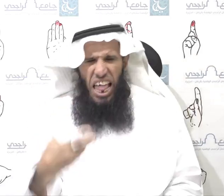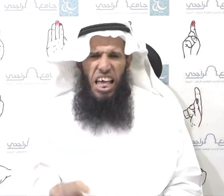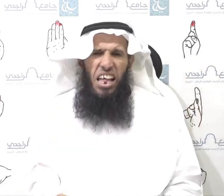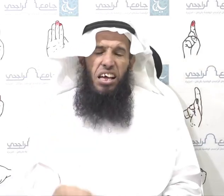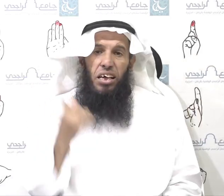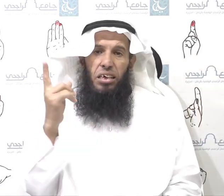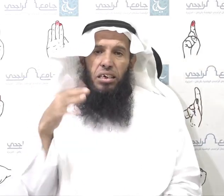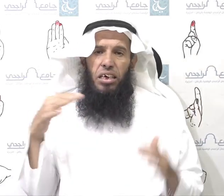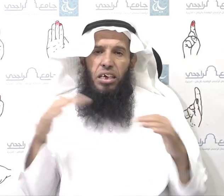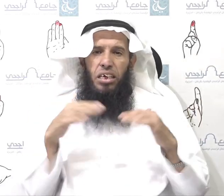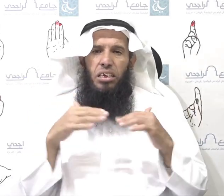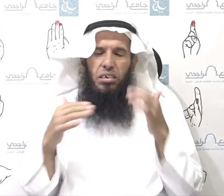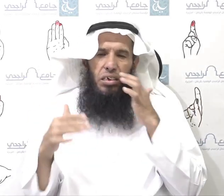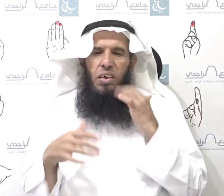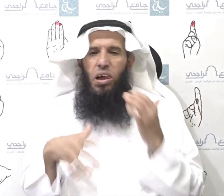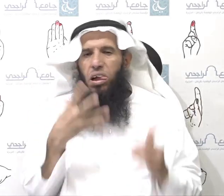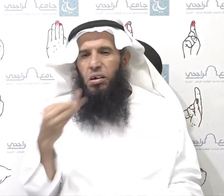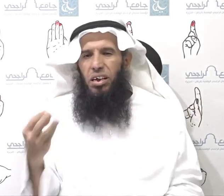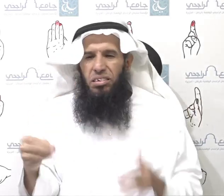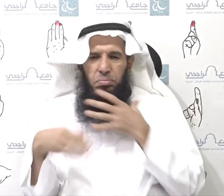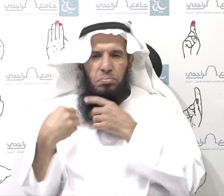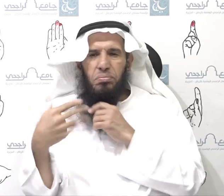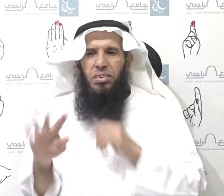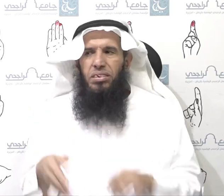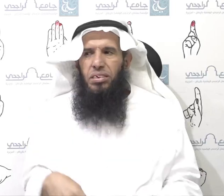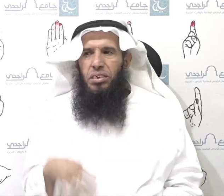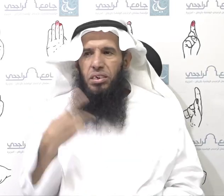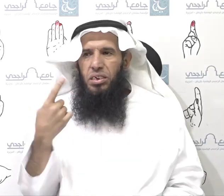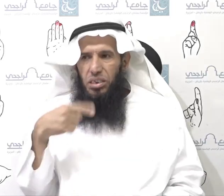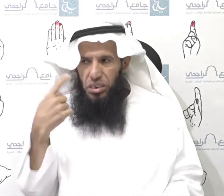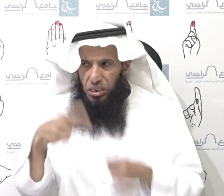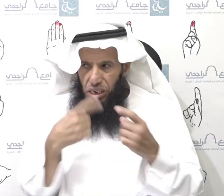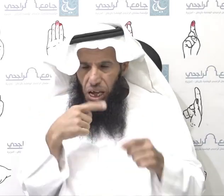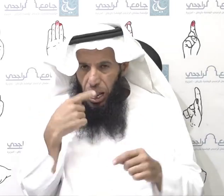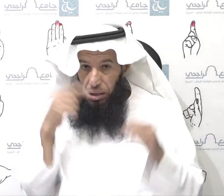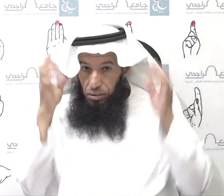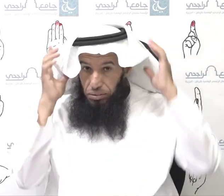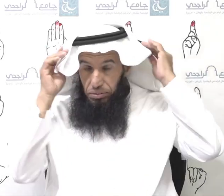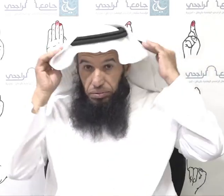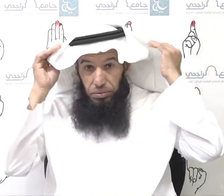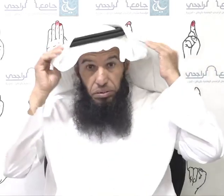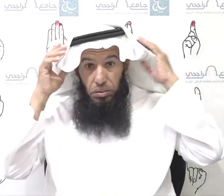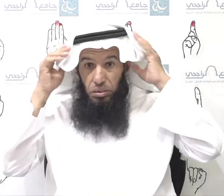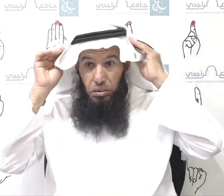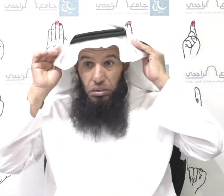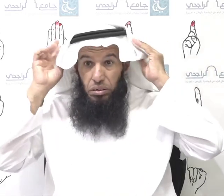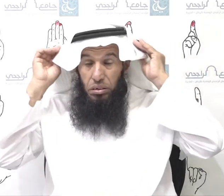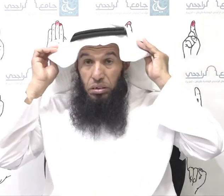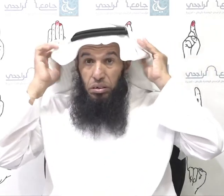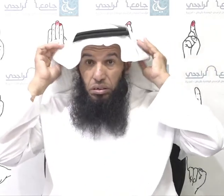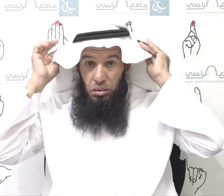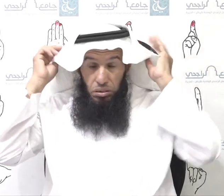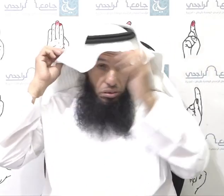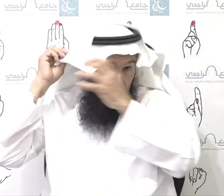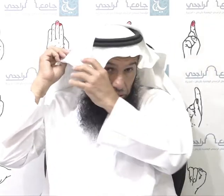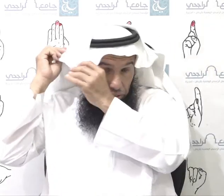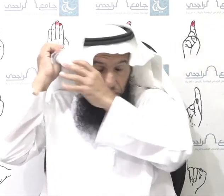أقربائه وبعض أولاده، حينما يكرر الكلمة أو يكرر المسألة أو يسأل عن